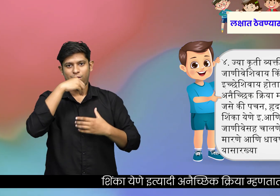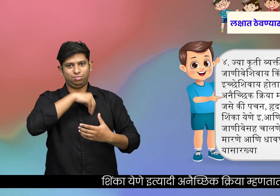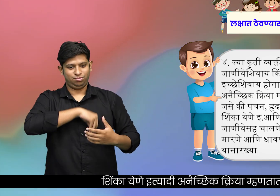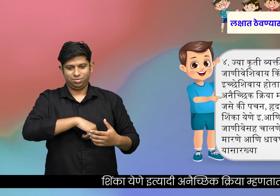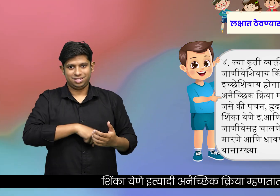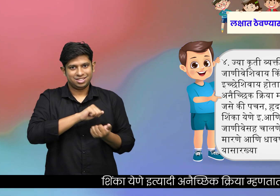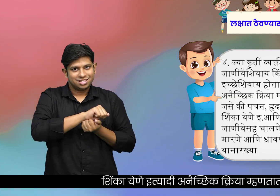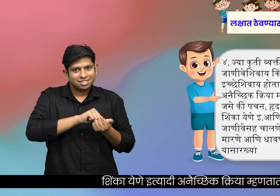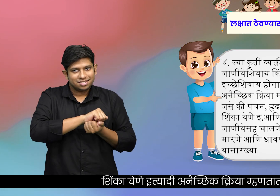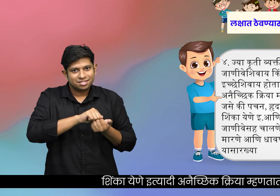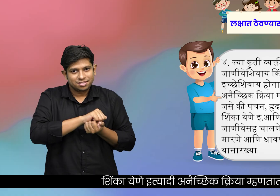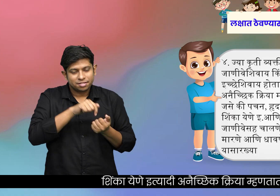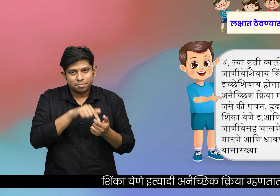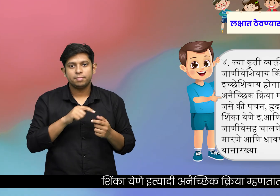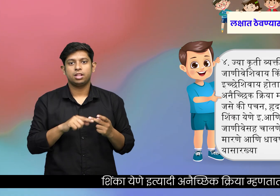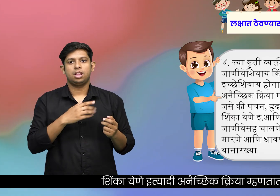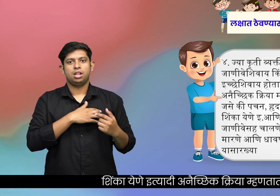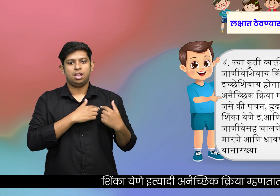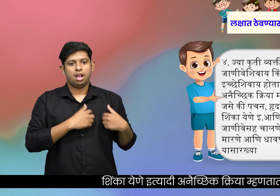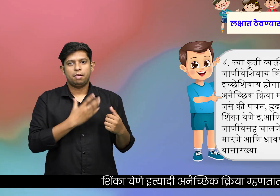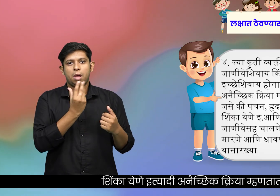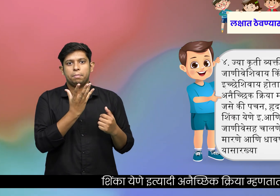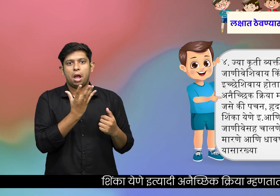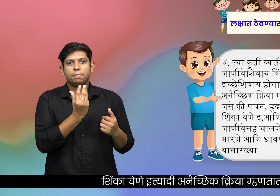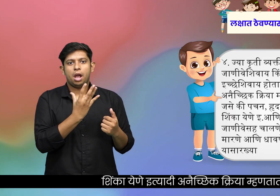शिंका आणि इत्यादी अनैच्छिक क्रिया म्हणतात.